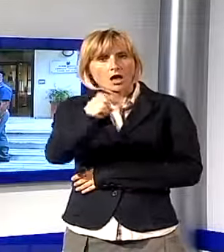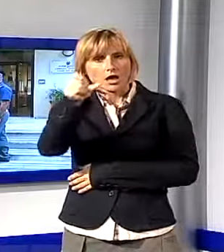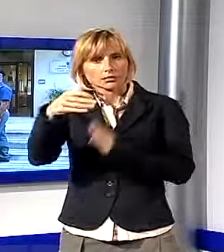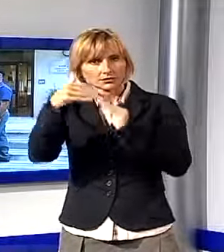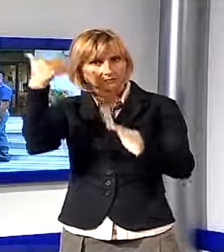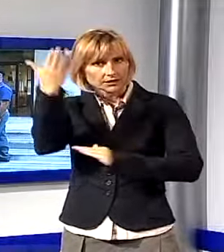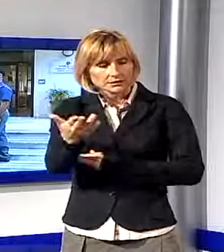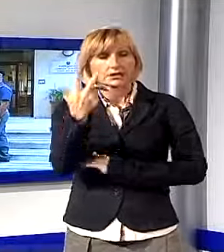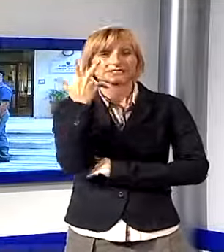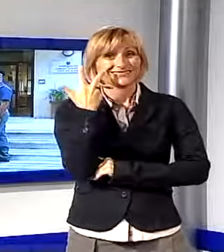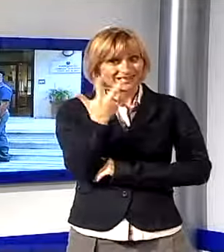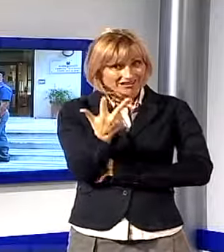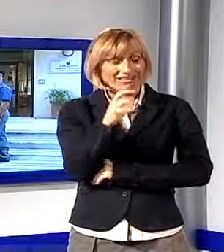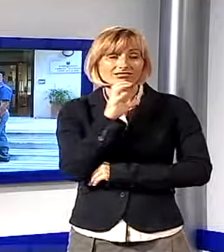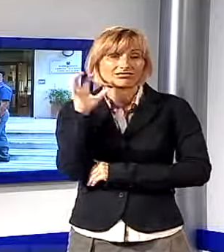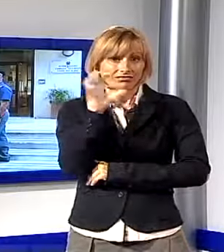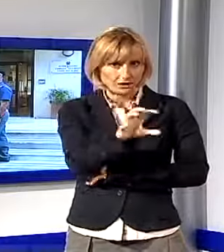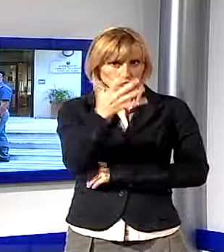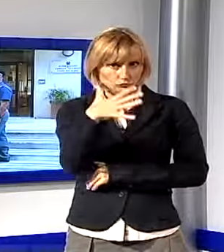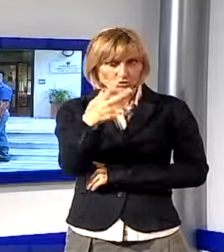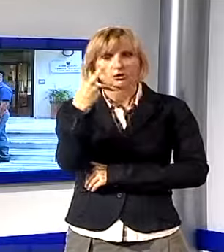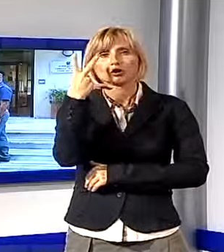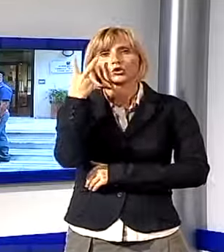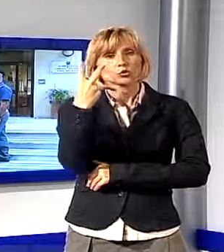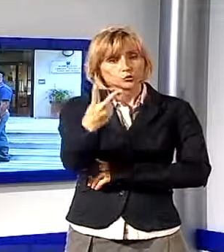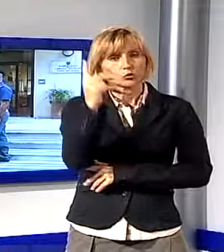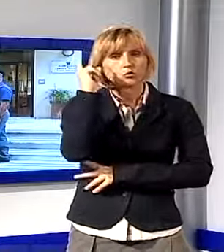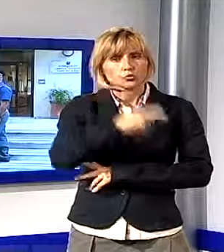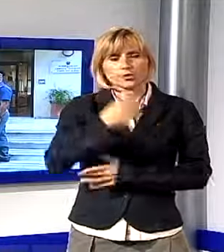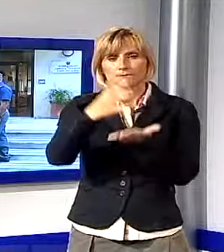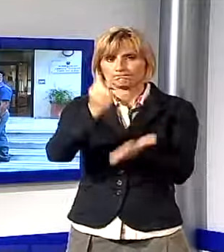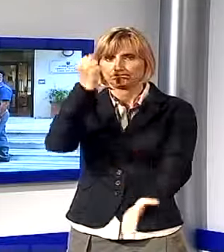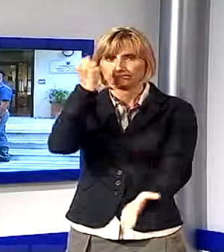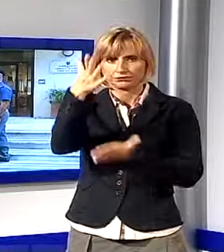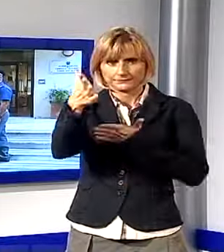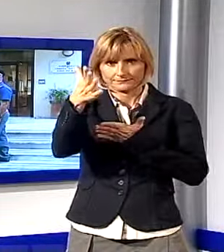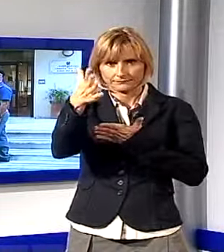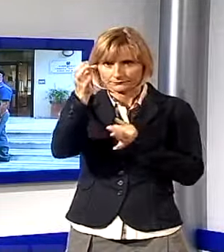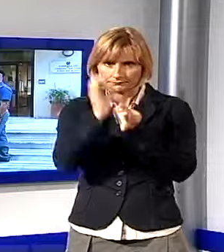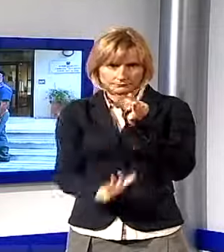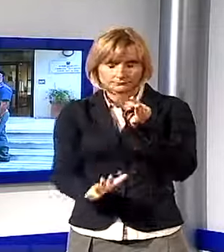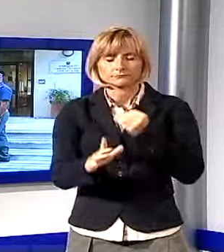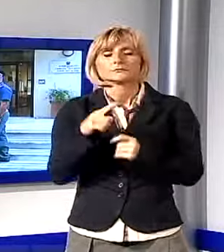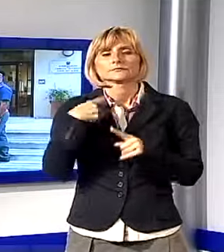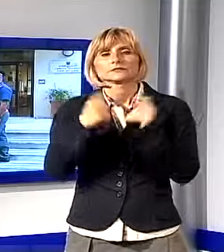quali sono stati denunciati e 2 muniti di ordine di espulsione. Sono stati sequestrati 200